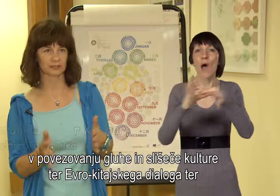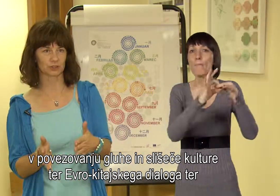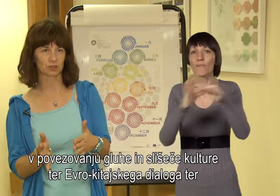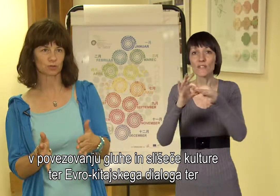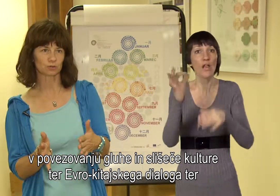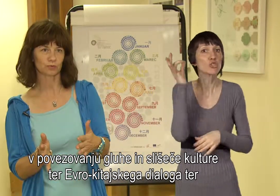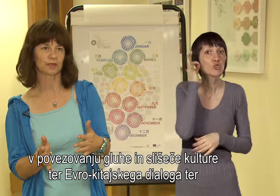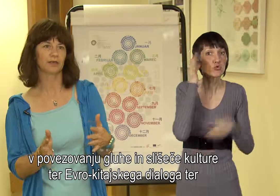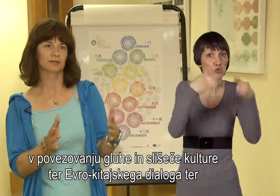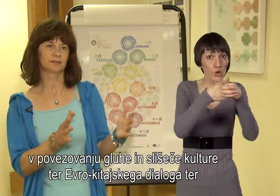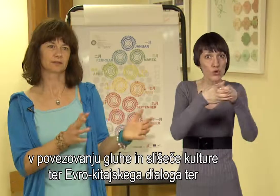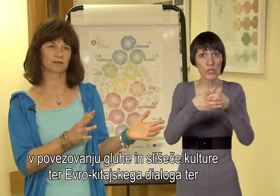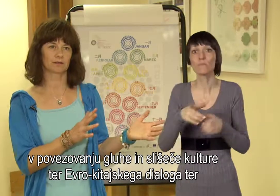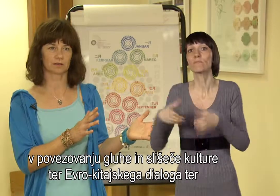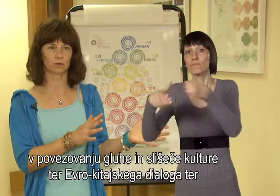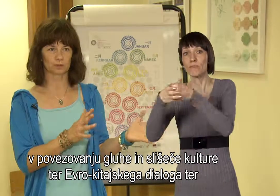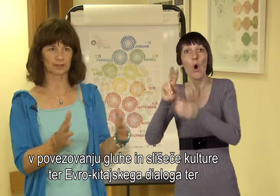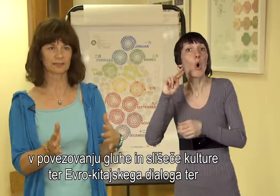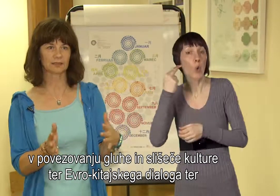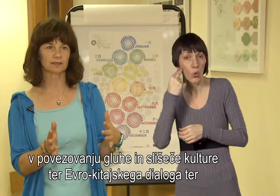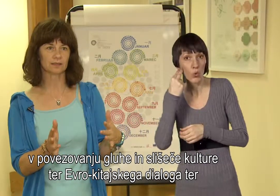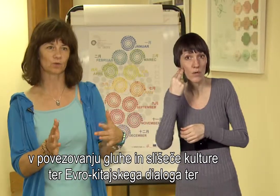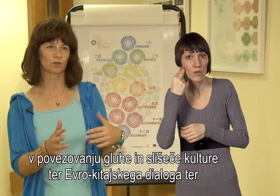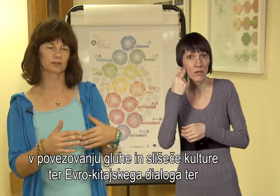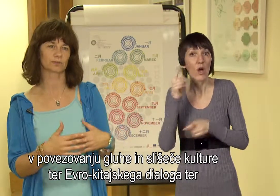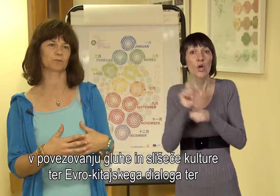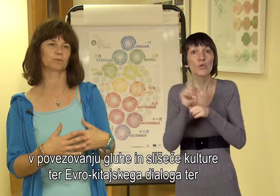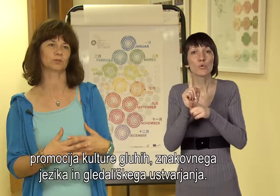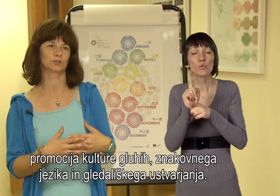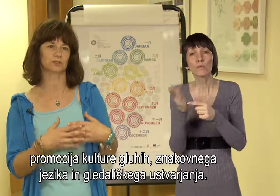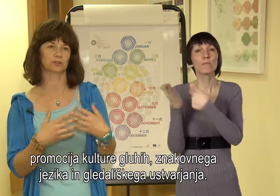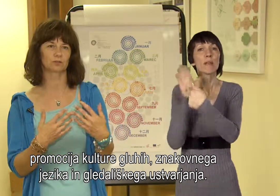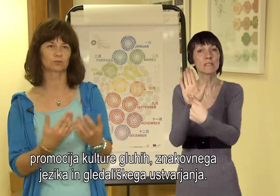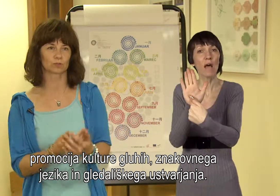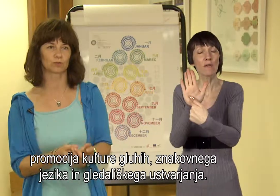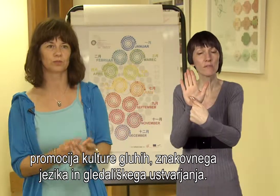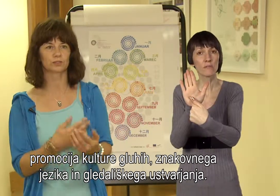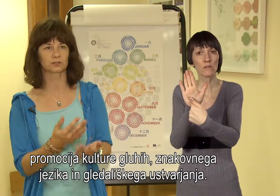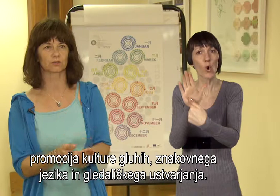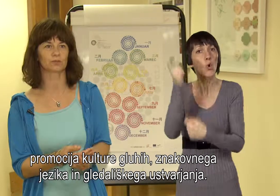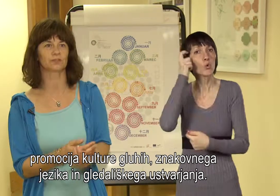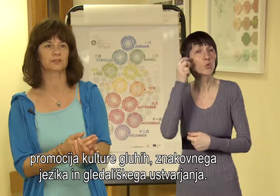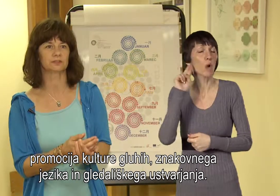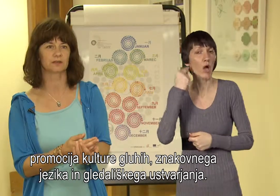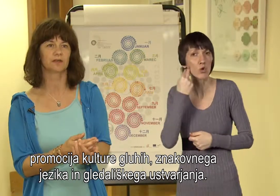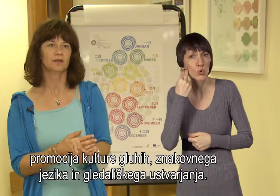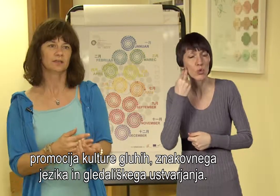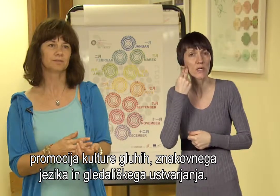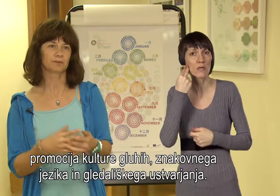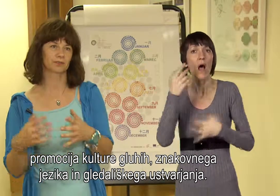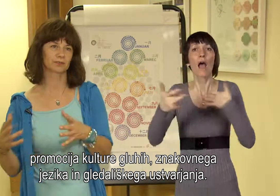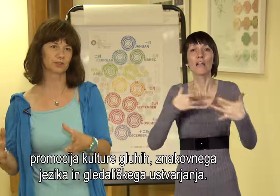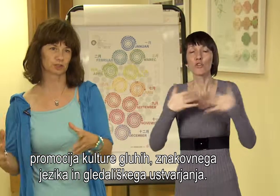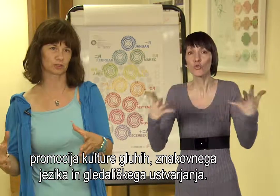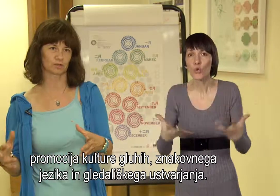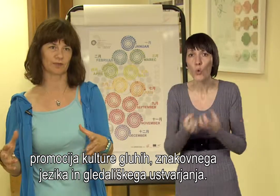in slišeče kulture ter evro-kitajskega dialoga ter promociji kulture gluhih, znakovnega jezika in